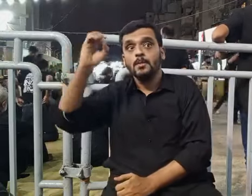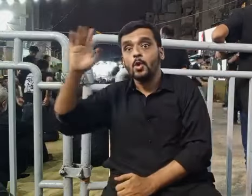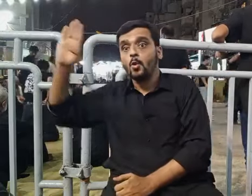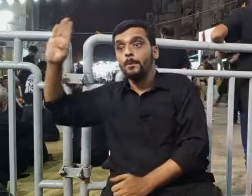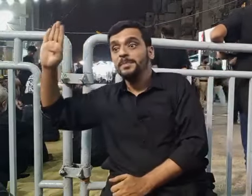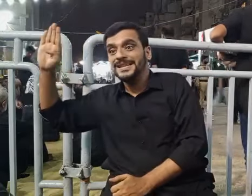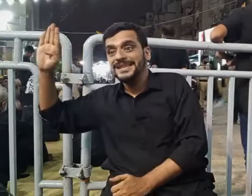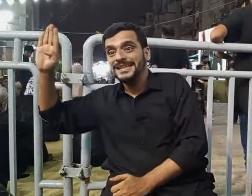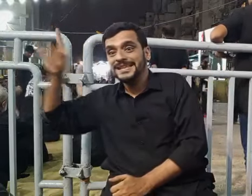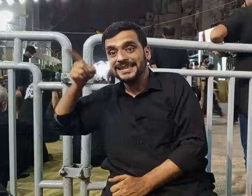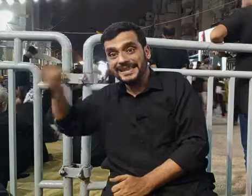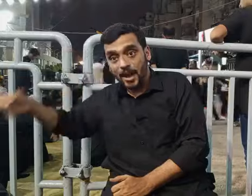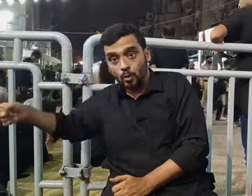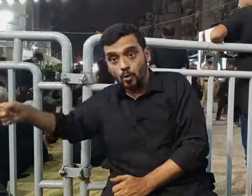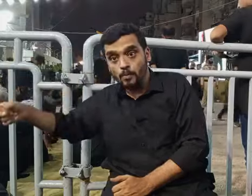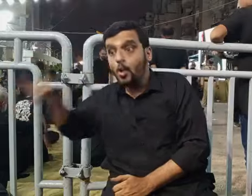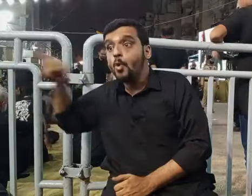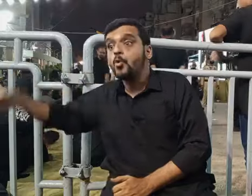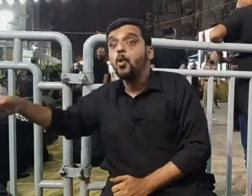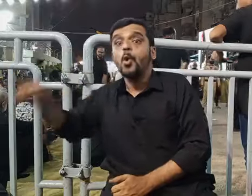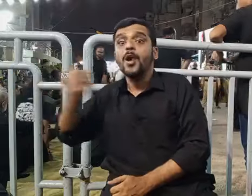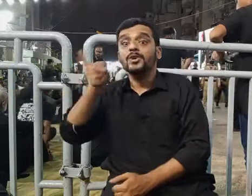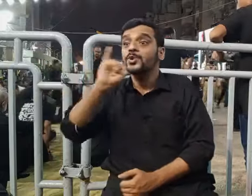یعقوب کو اسرائیل کہتے ہیں، ان کا لقب ہے۔